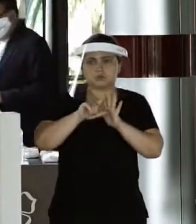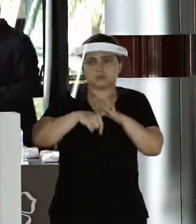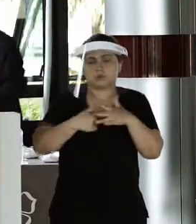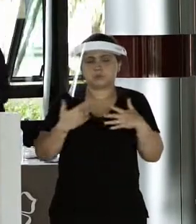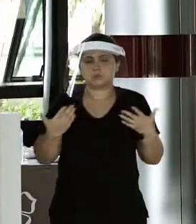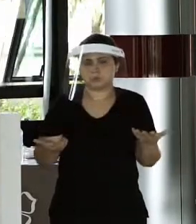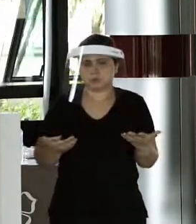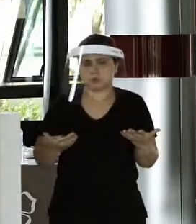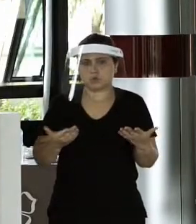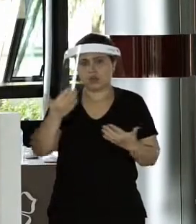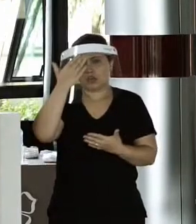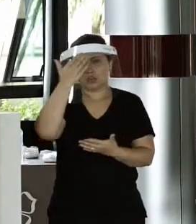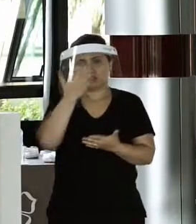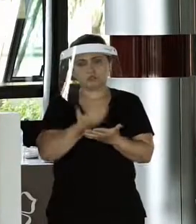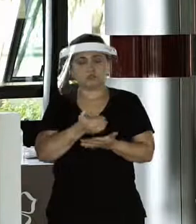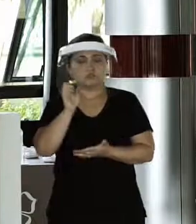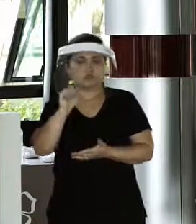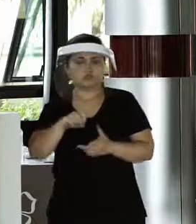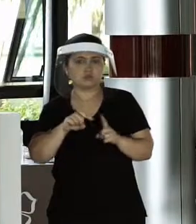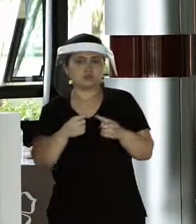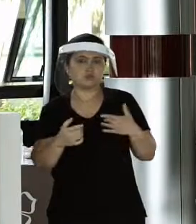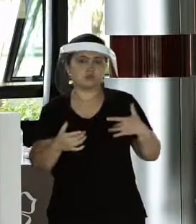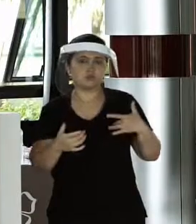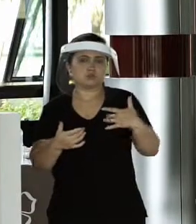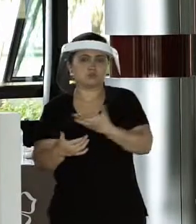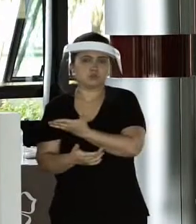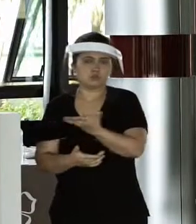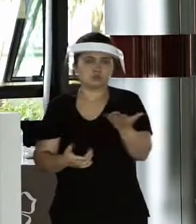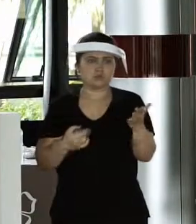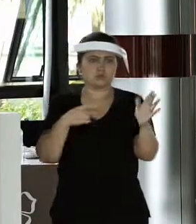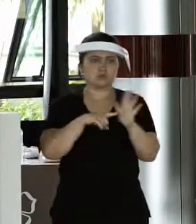depois, acredito que sim, mas fico à disposição para